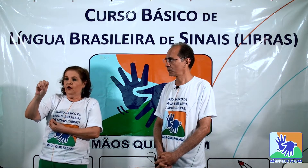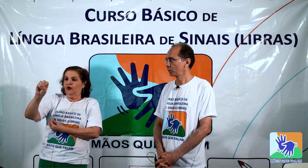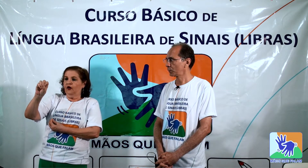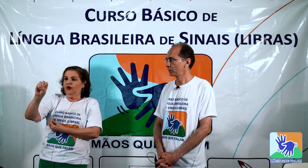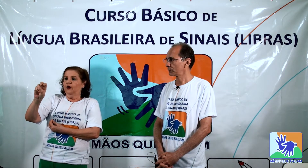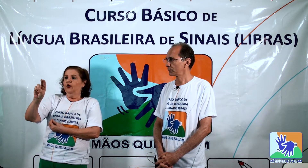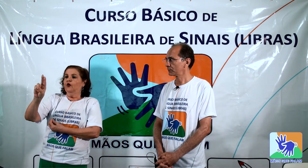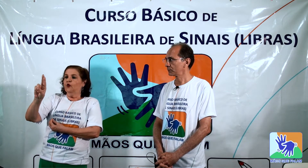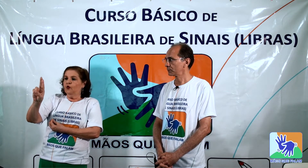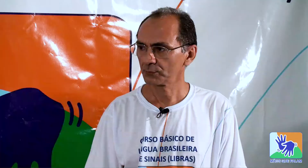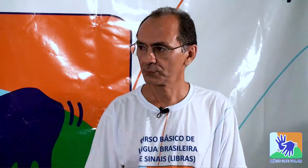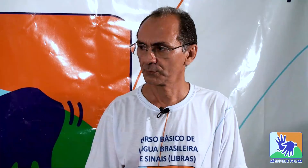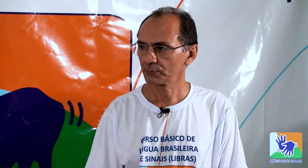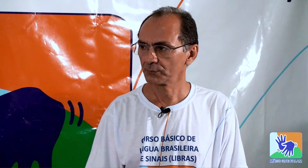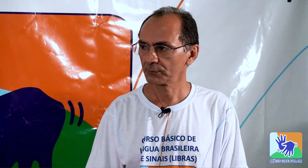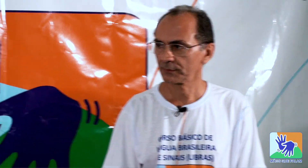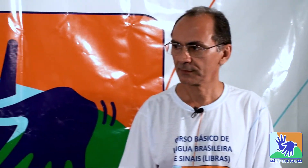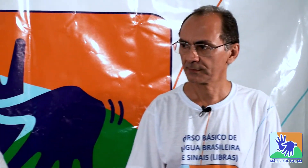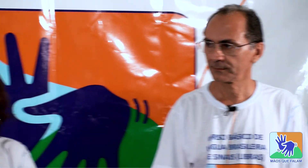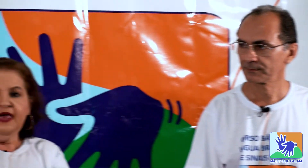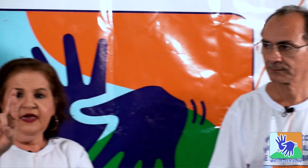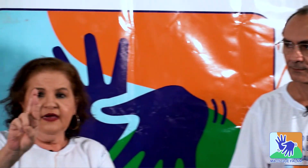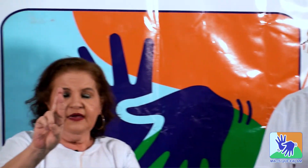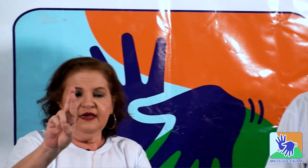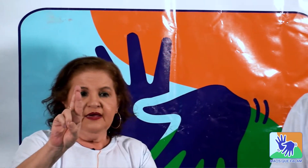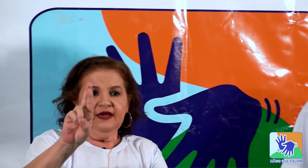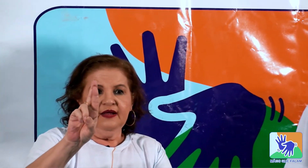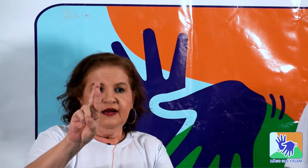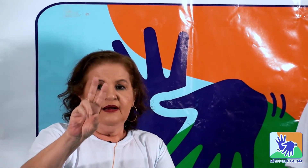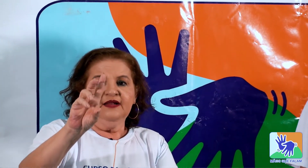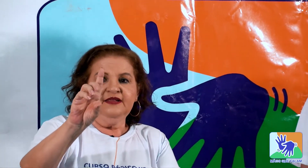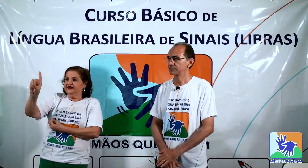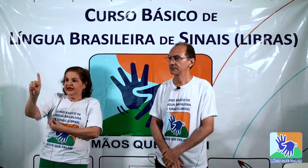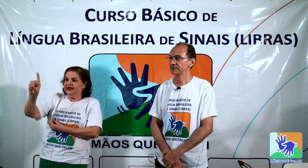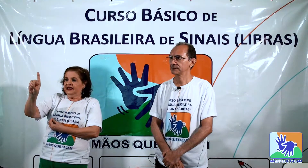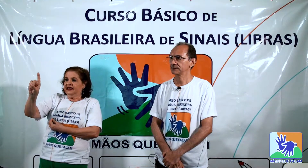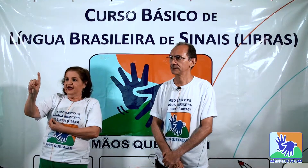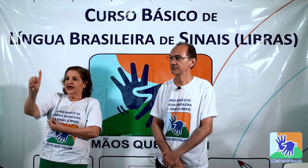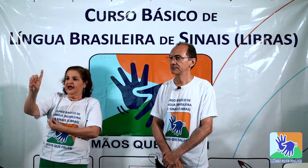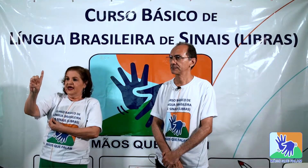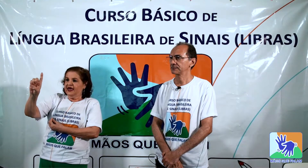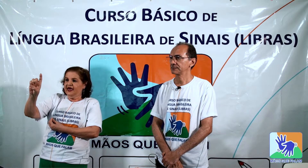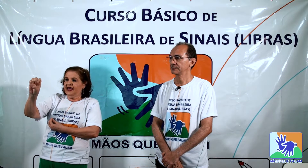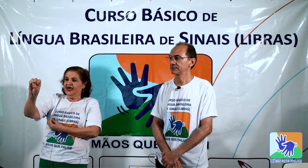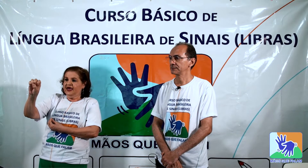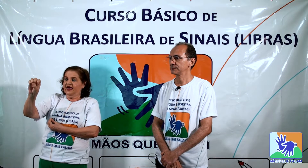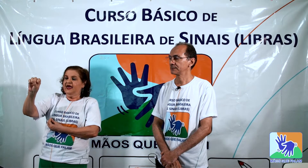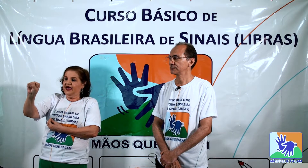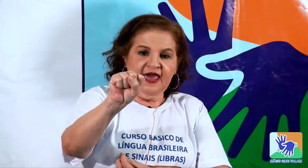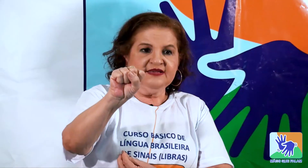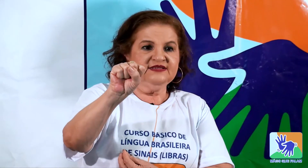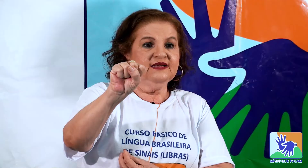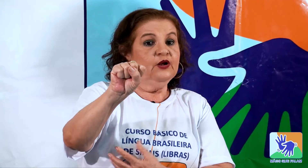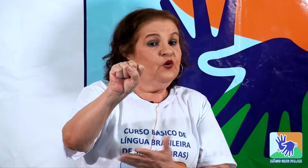O, U, R, D, E, S.